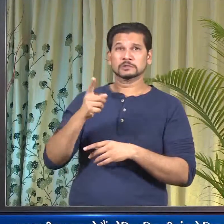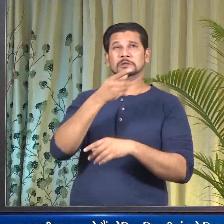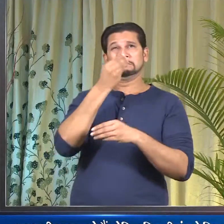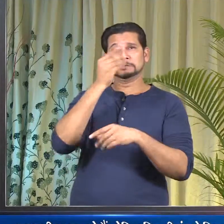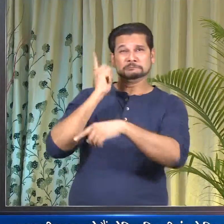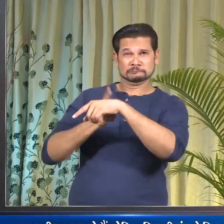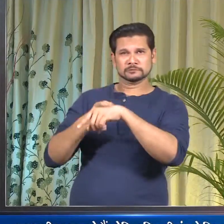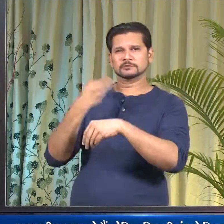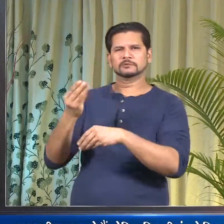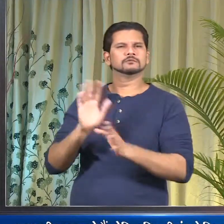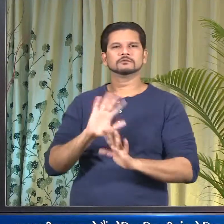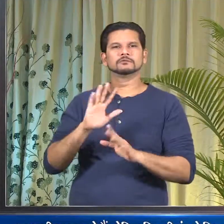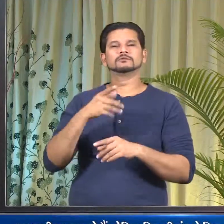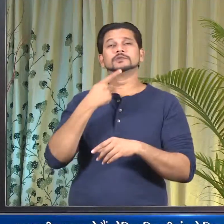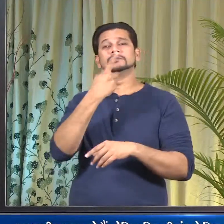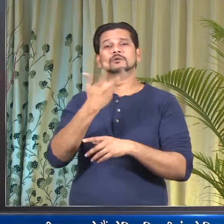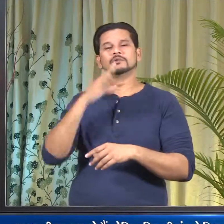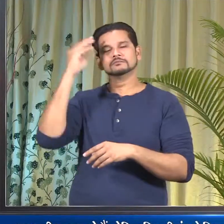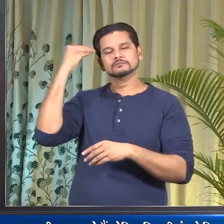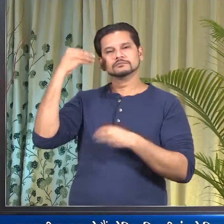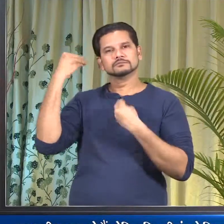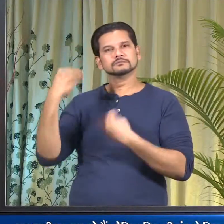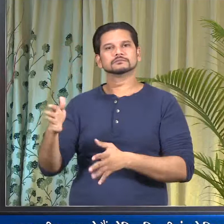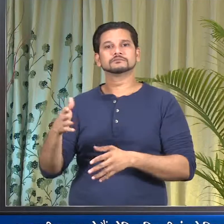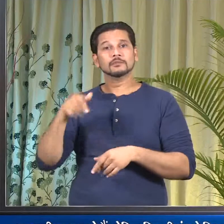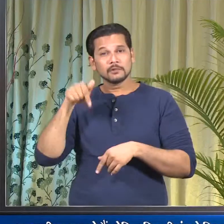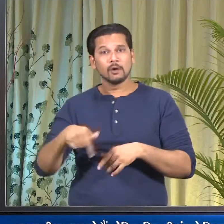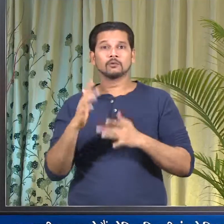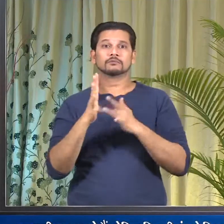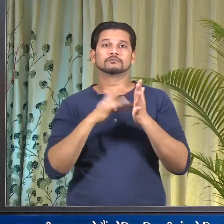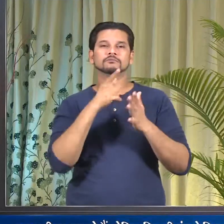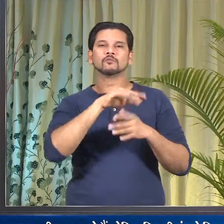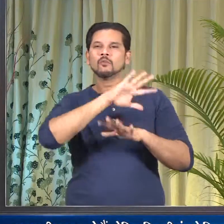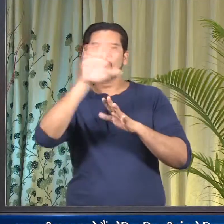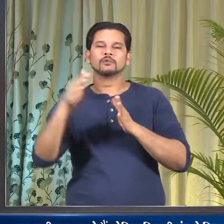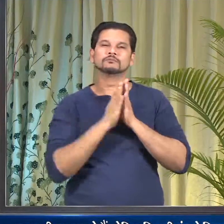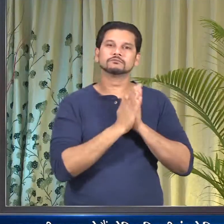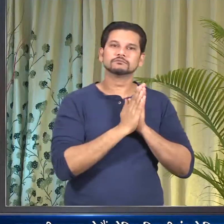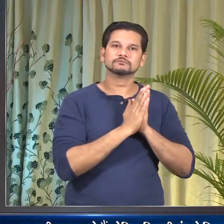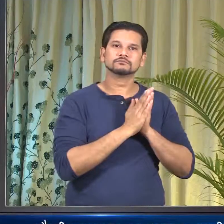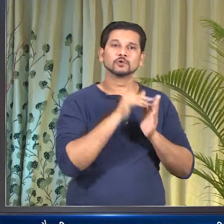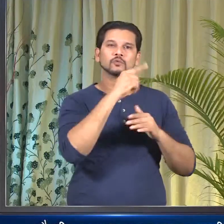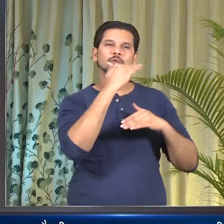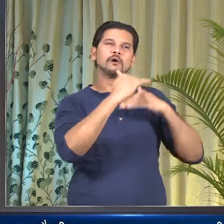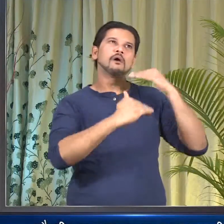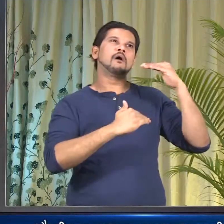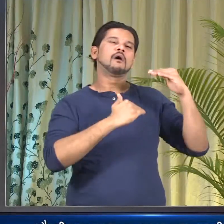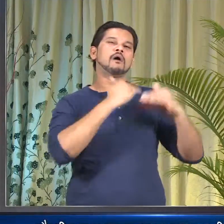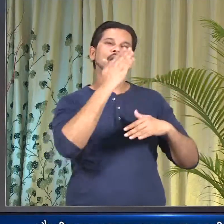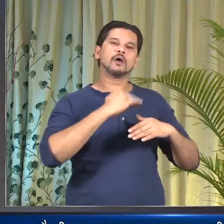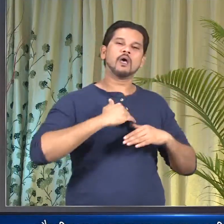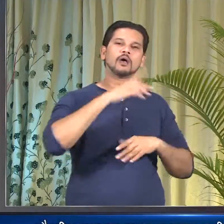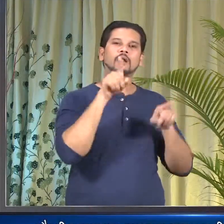इसा मसीग की पुजा होती है, भगवान का दर उन्हें प्राप्त हैं, और भी